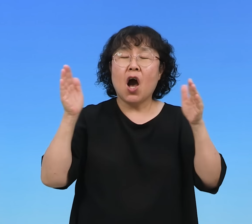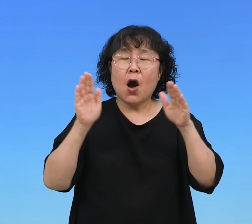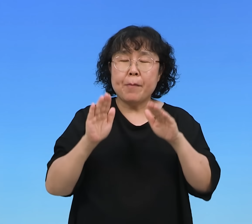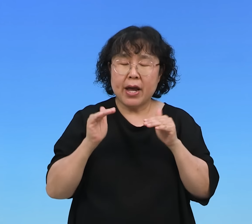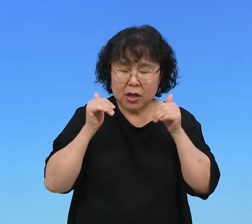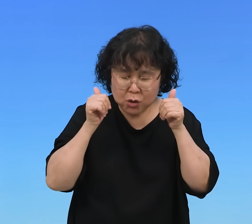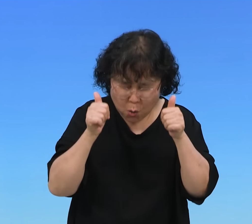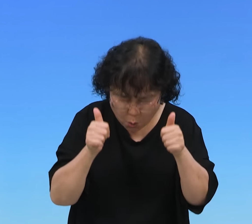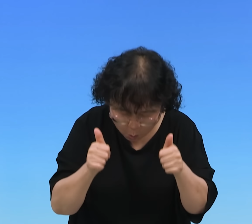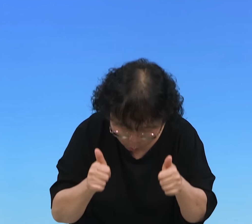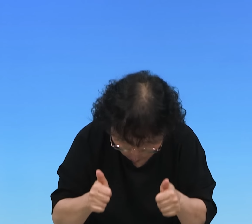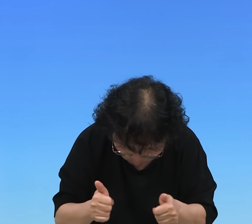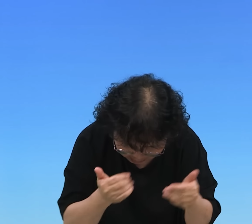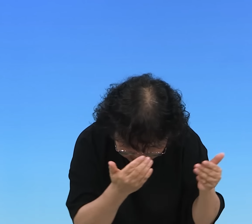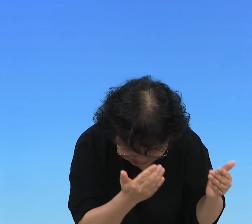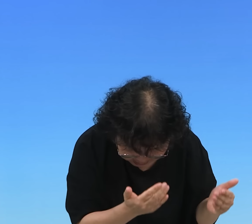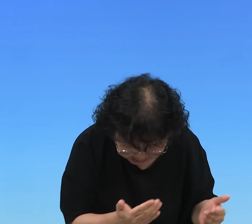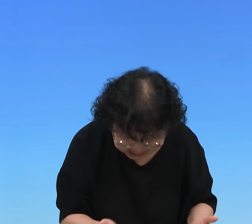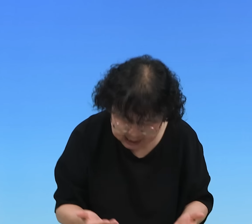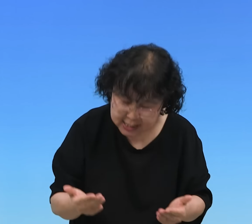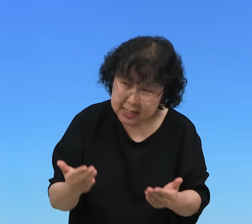경배를 돌릴지어다.